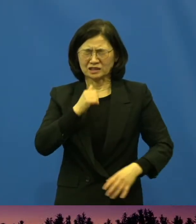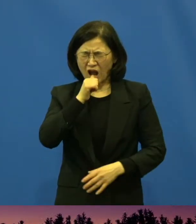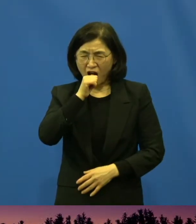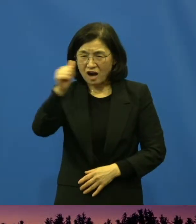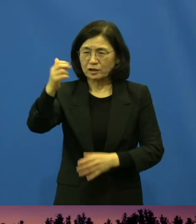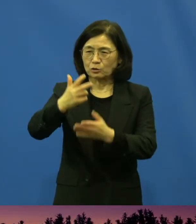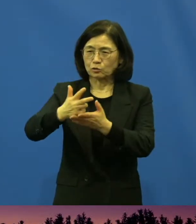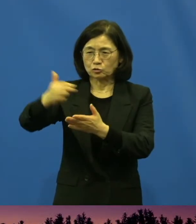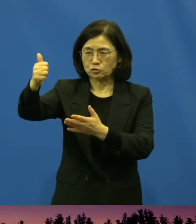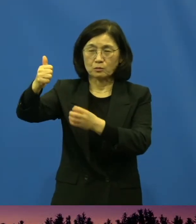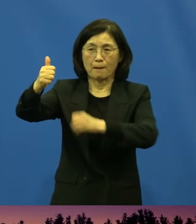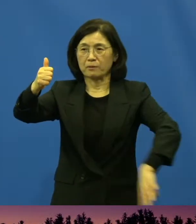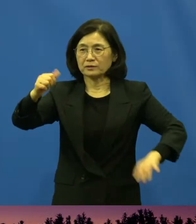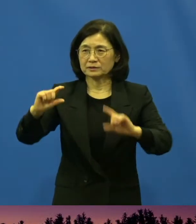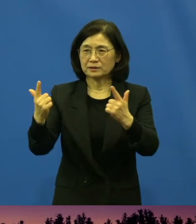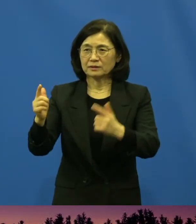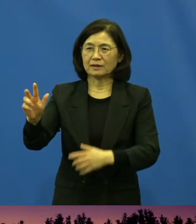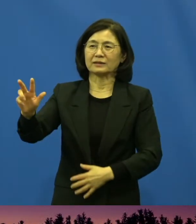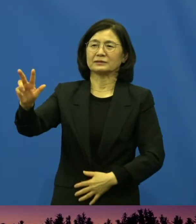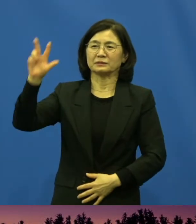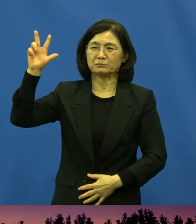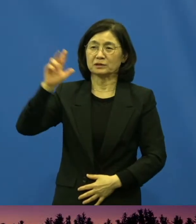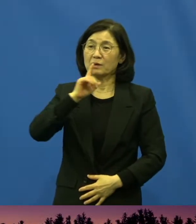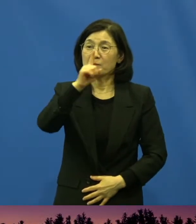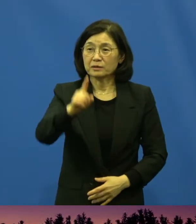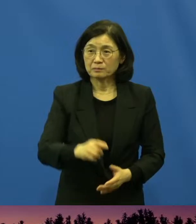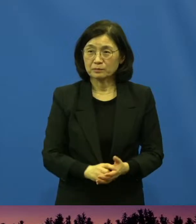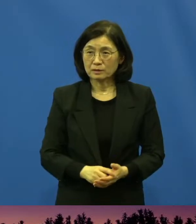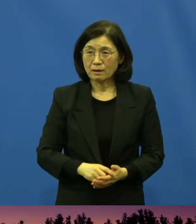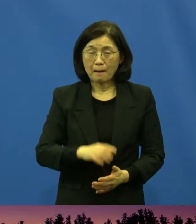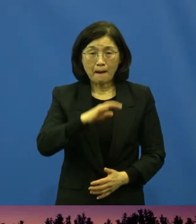말이 베드로가 거짓말을 했을까요?